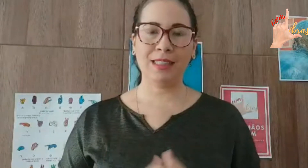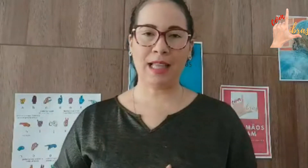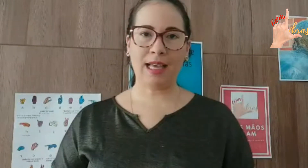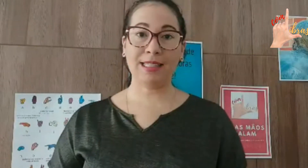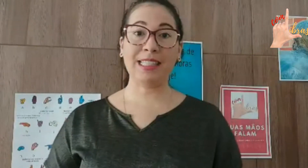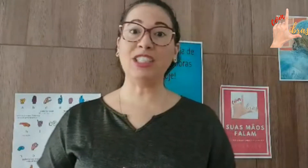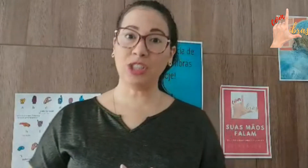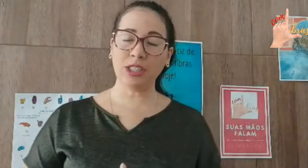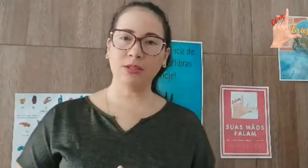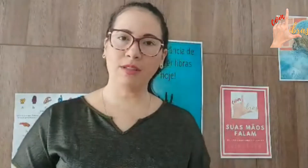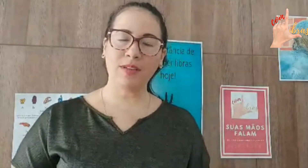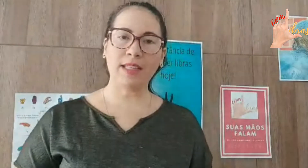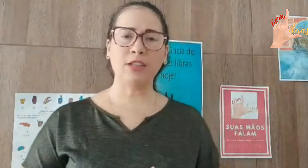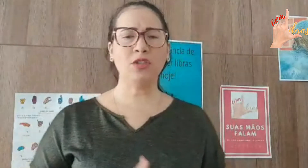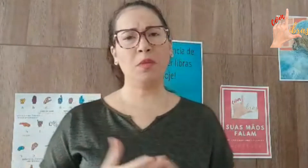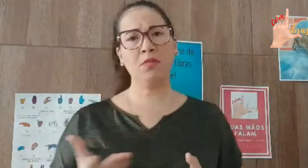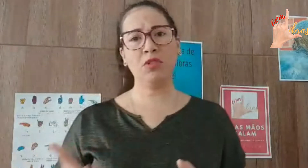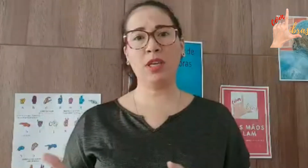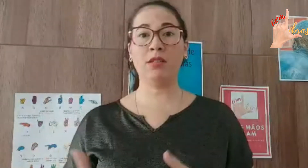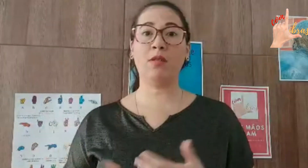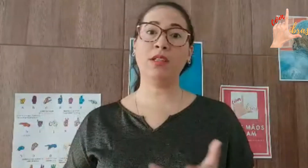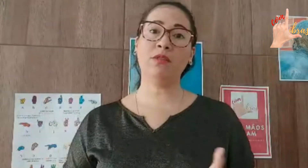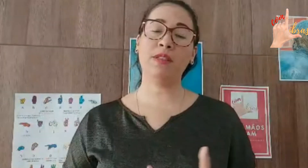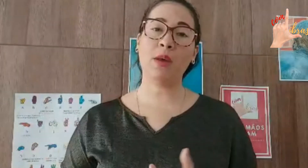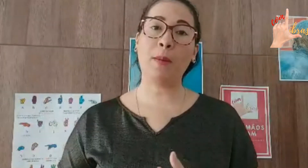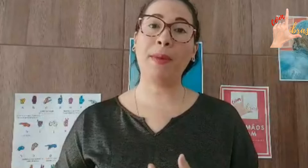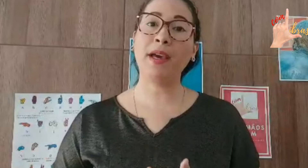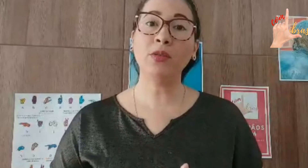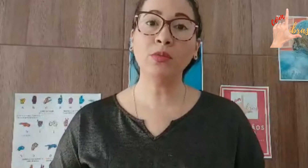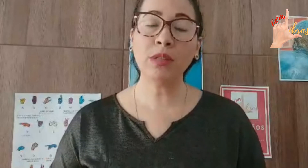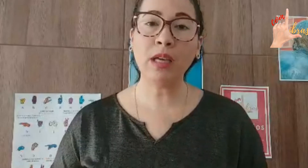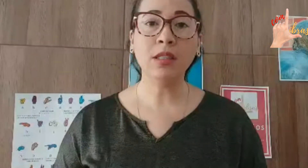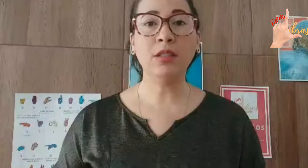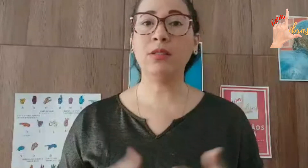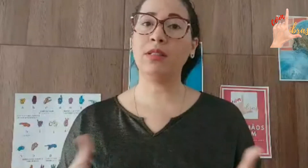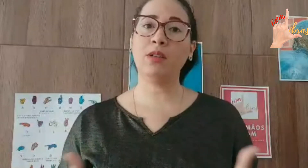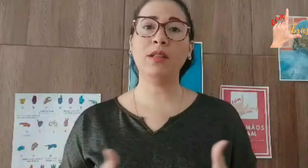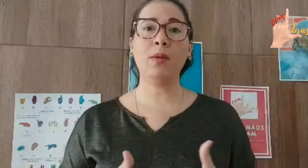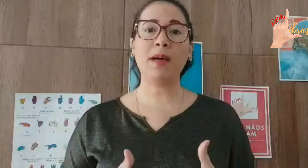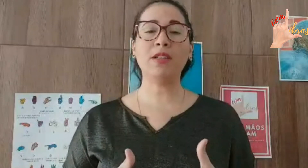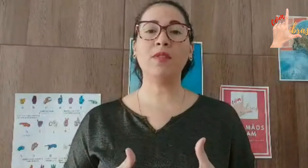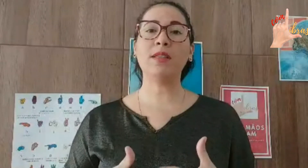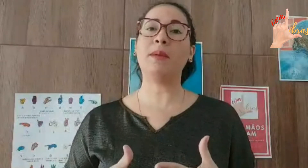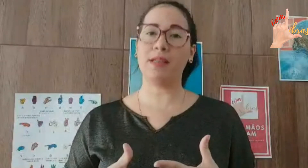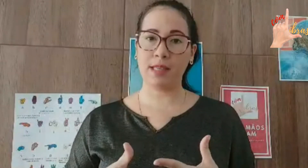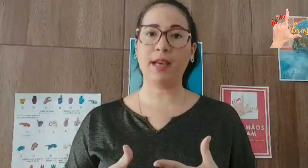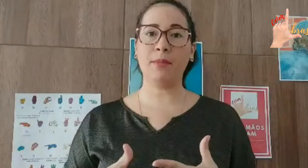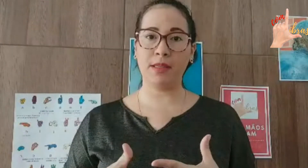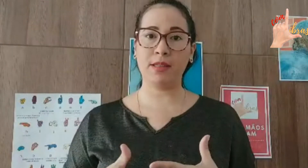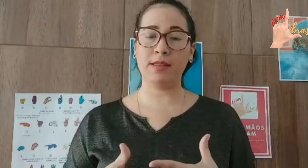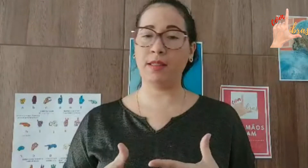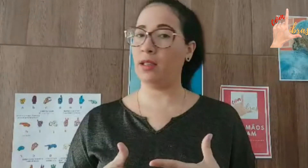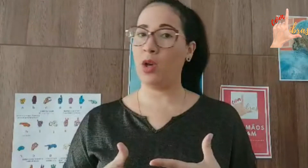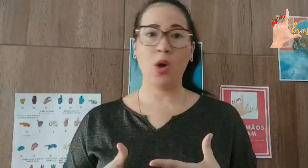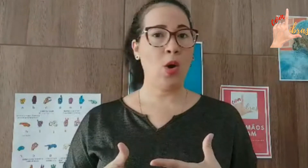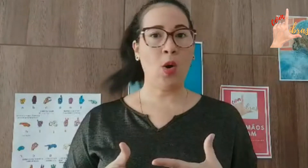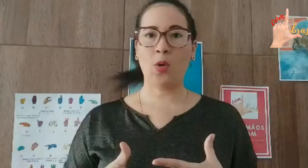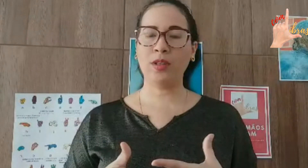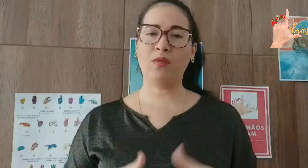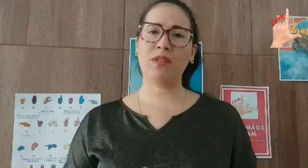está sentindo. Na verdade, do mesmo jeito, se alguém te fizer uma pergunta de sim ou não, basta você balançar a cabeça de sim ou não. Você